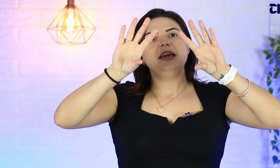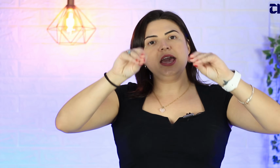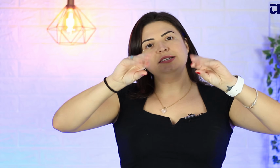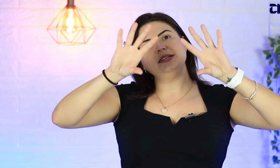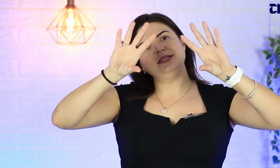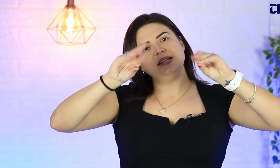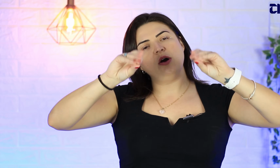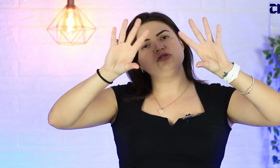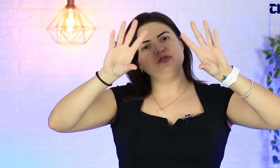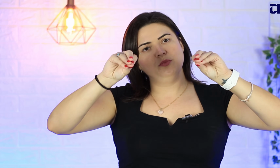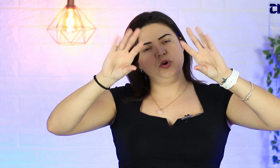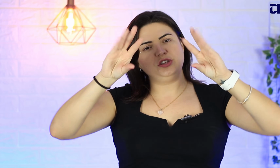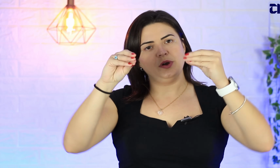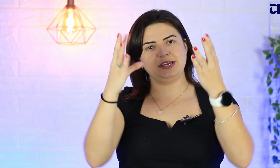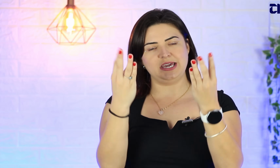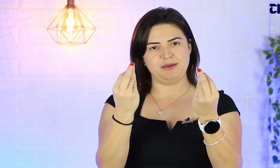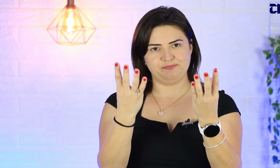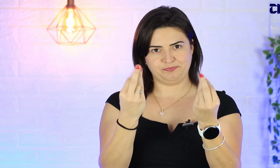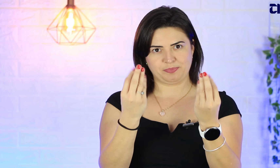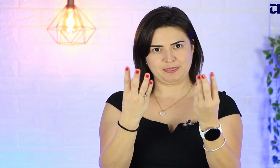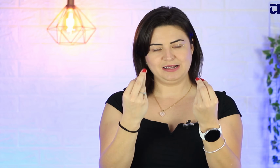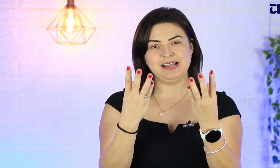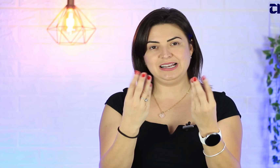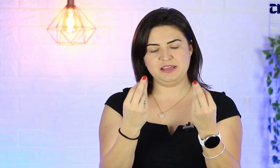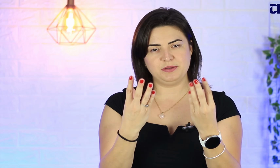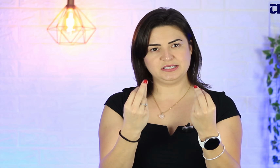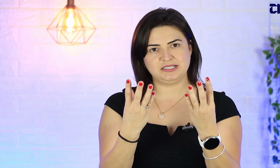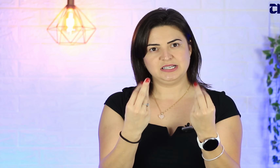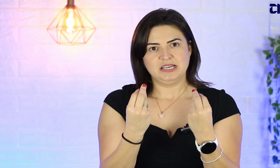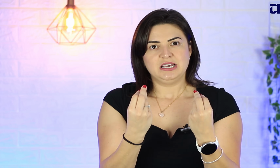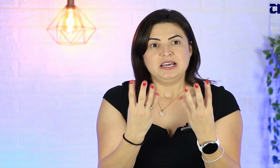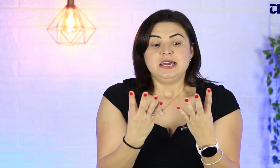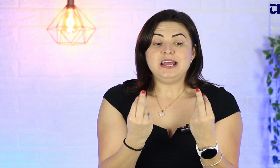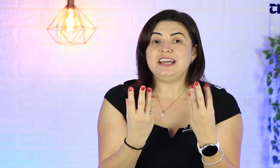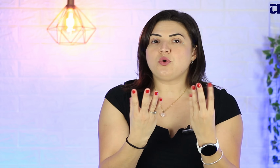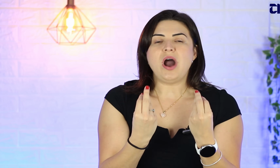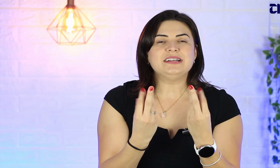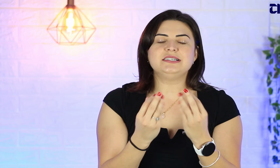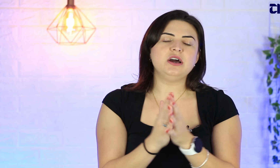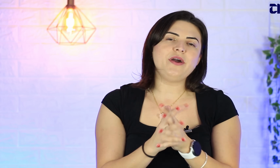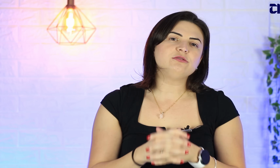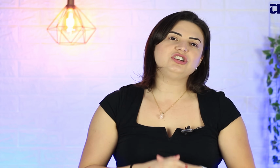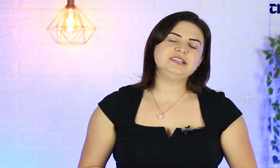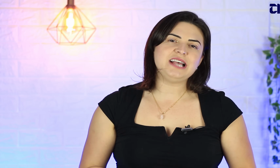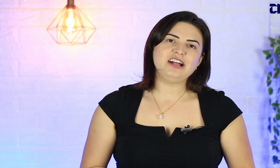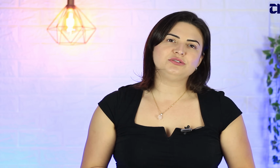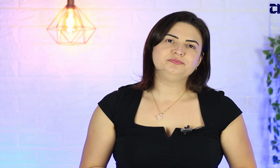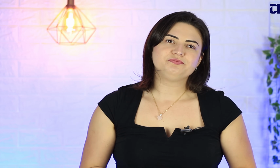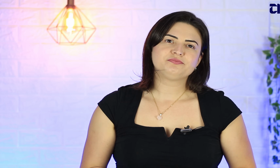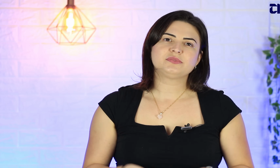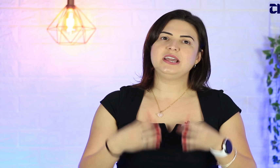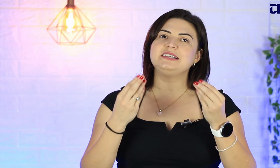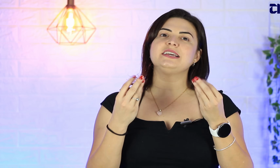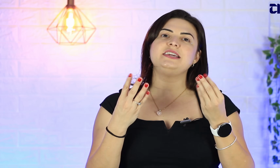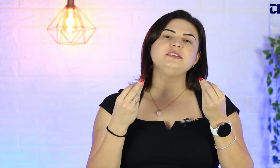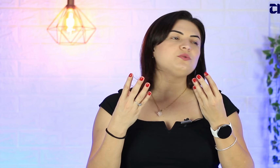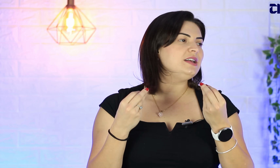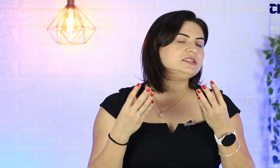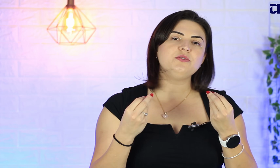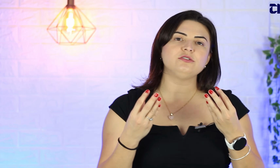Esse sinal de muito aqui, na libras, ele quase não é utilizado. Esse aqui quase não